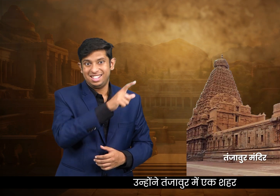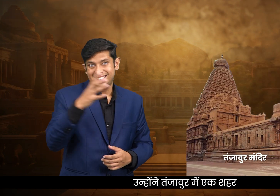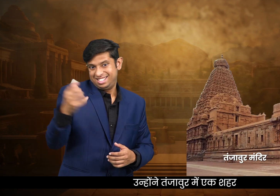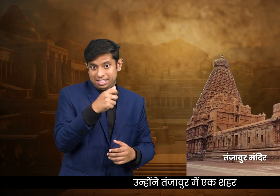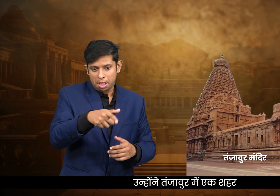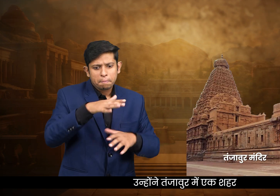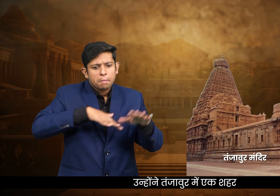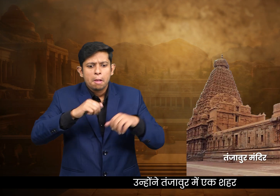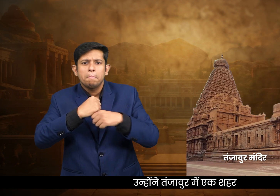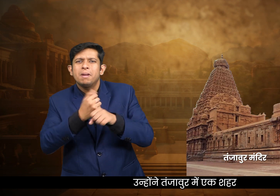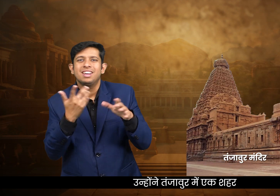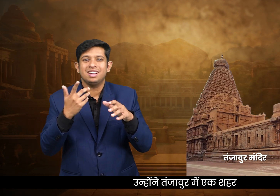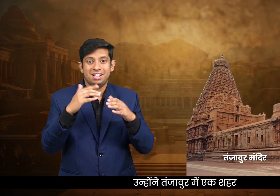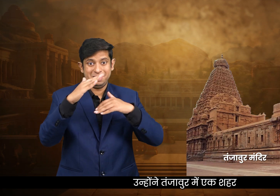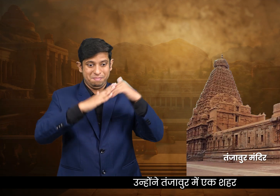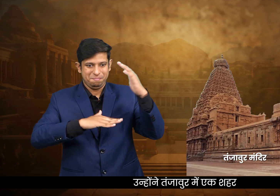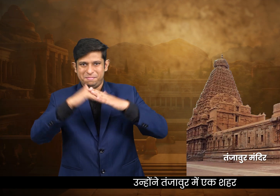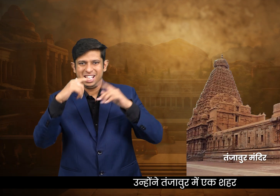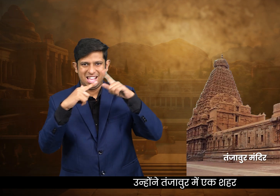उन्होंने तंजावुर में एक शहर